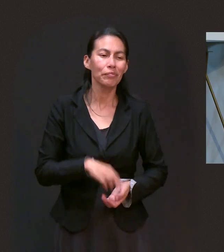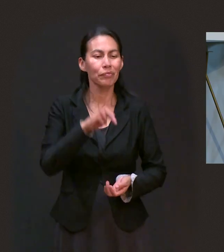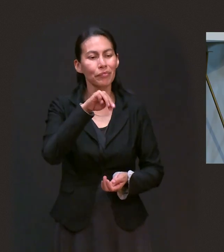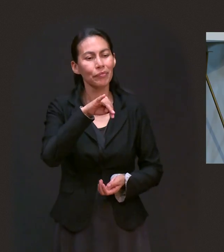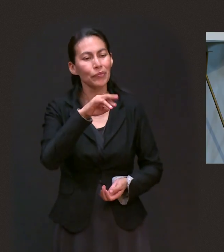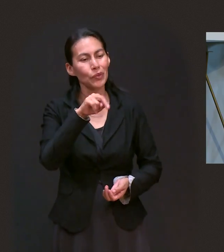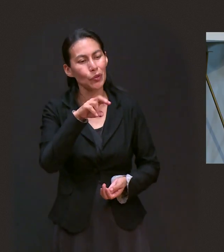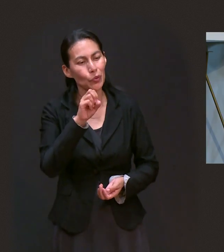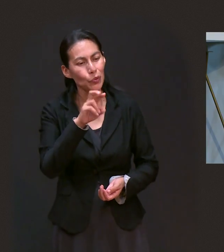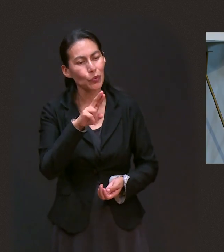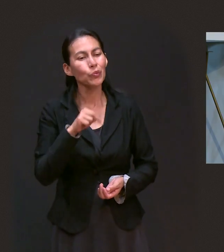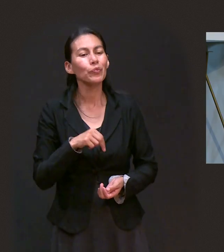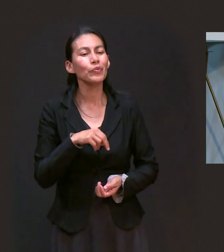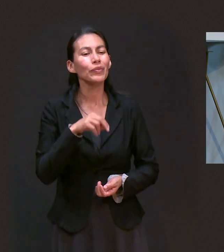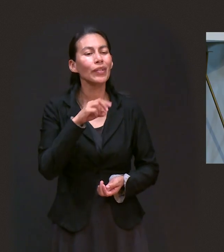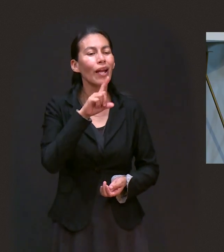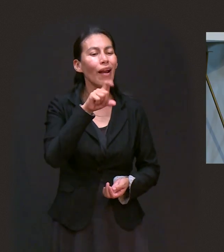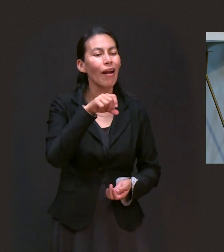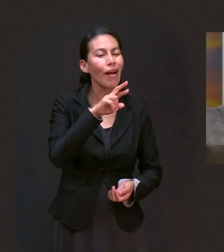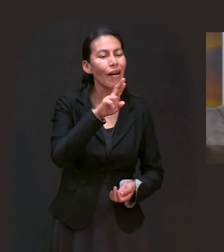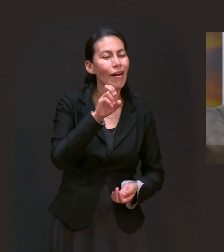en oro gracias